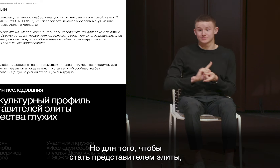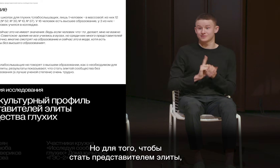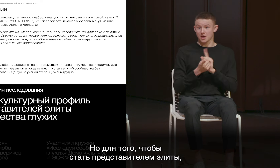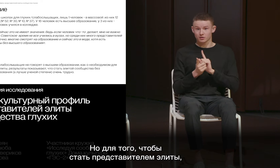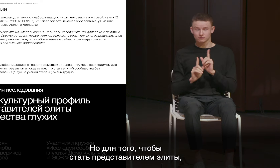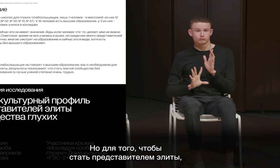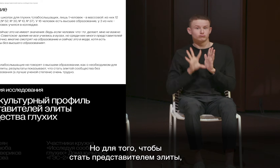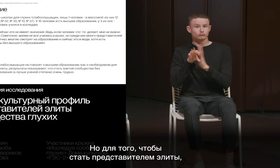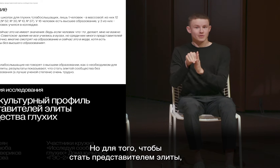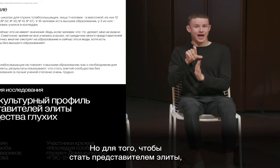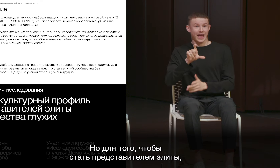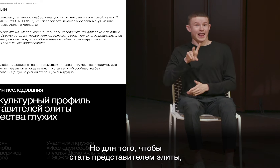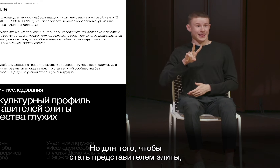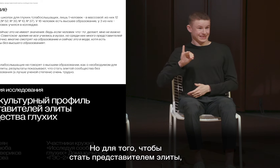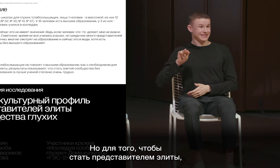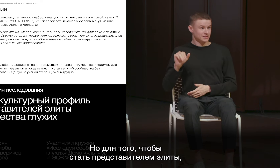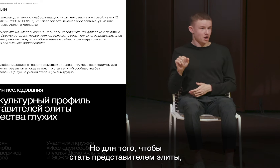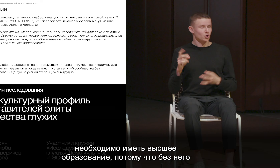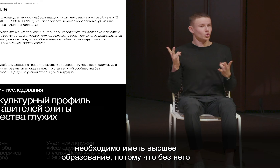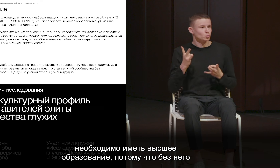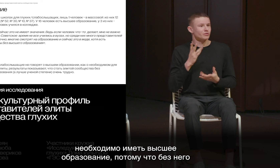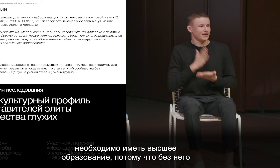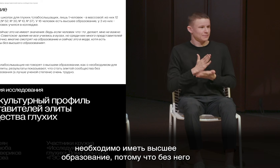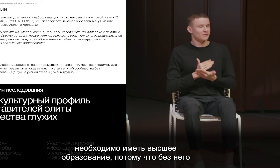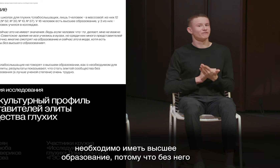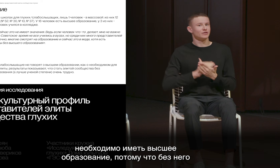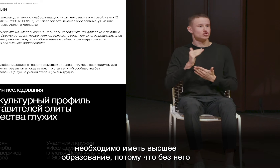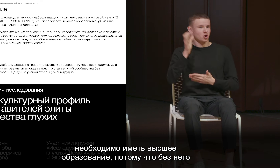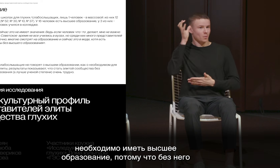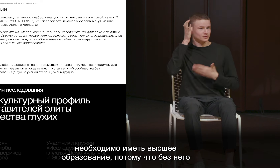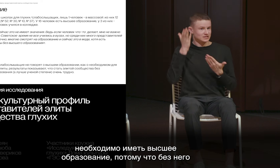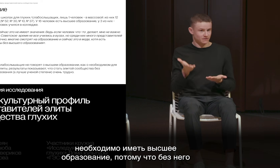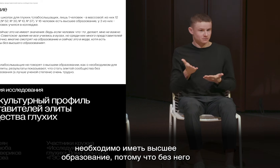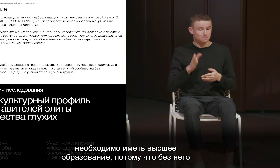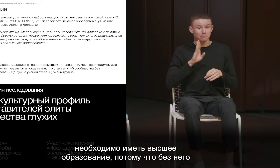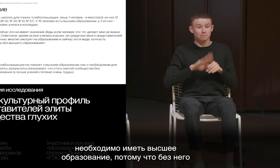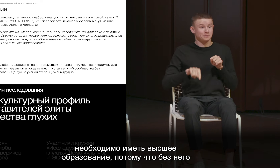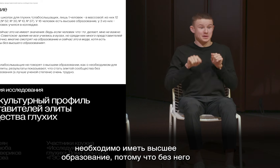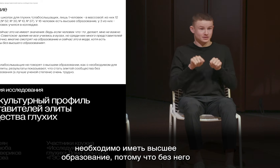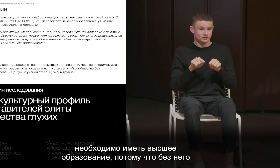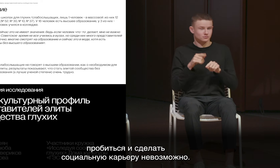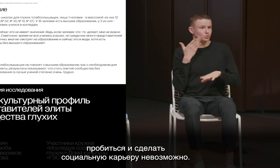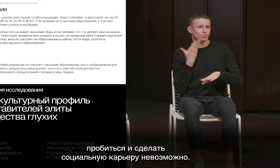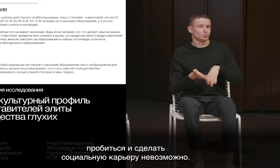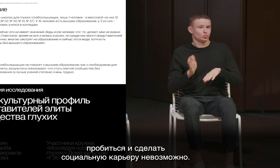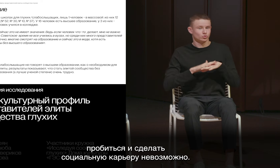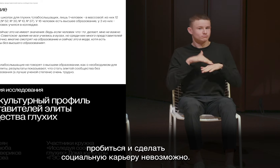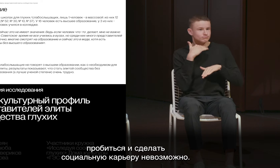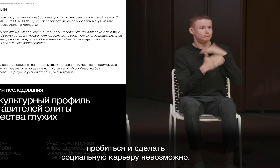бы необязательным для того, чтобы стать представителем элиты. Но исследование доказало, что действительно высшее